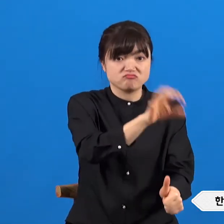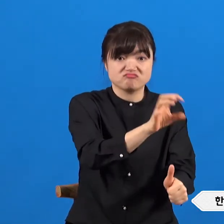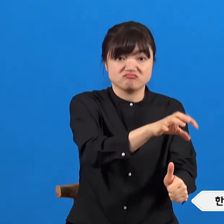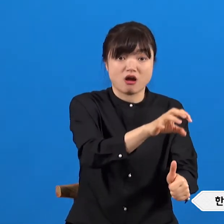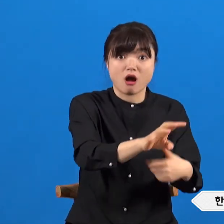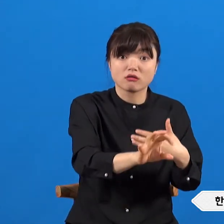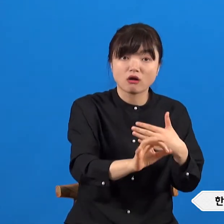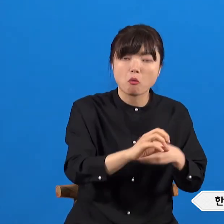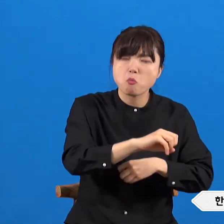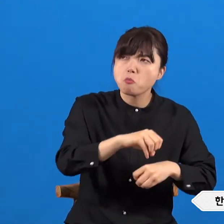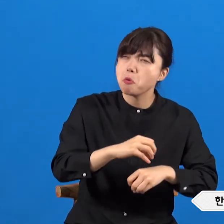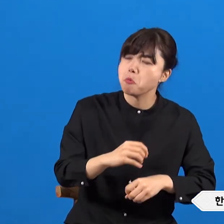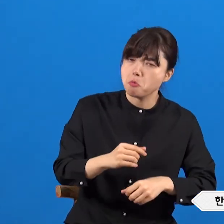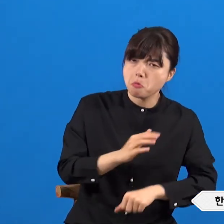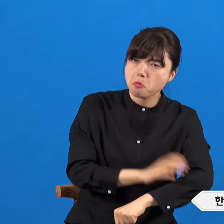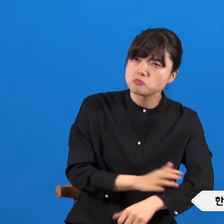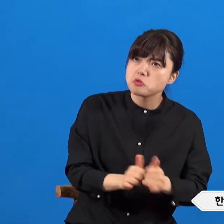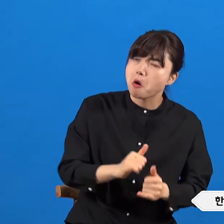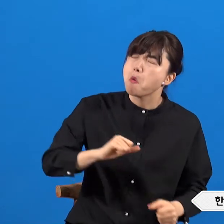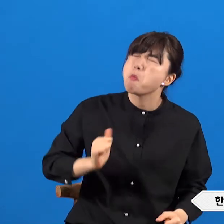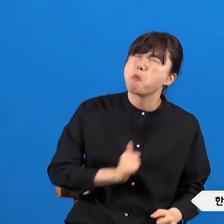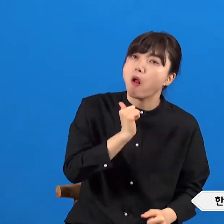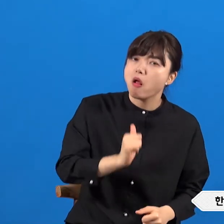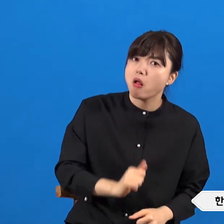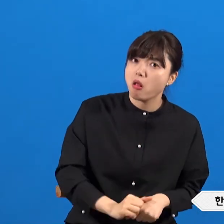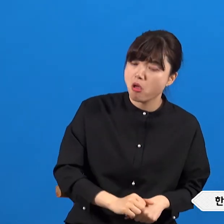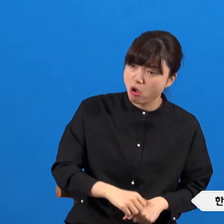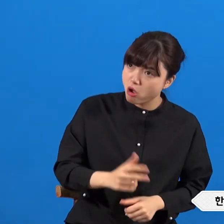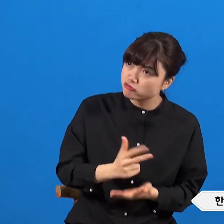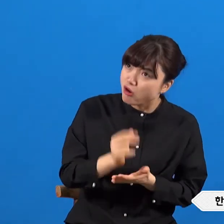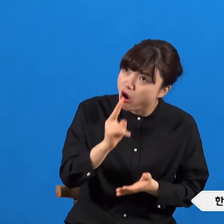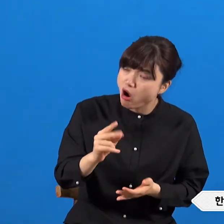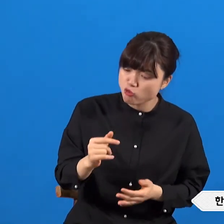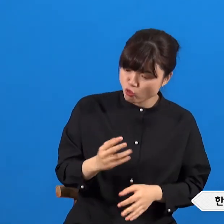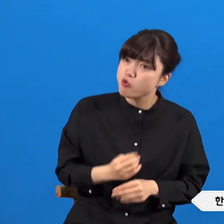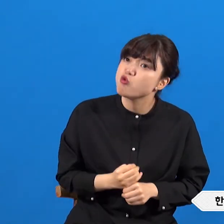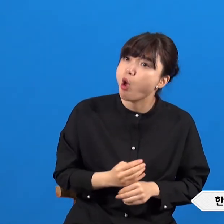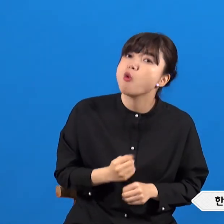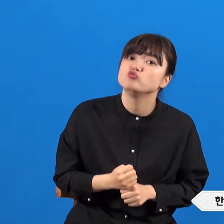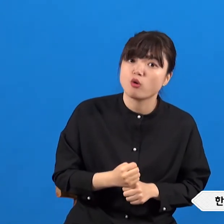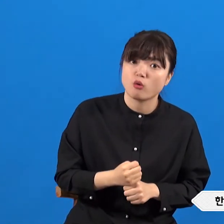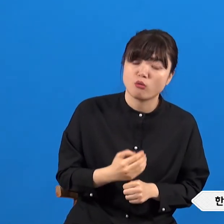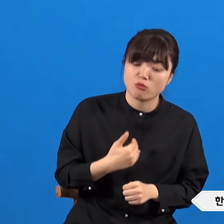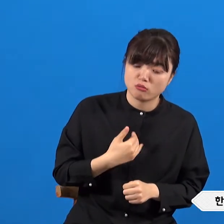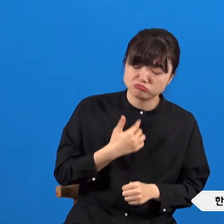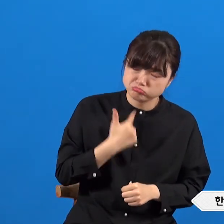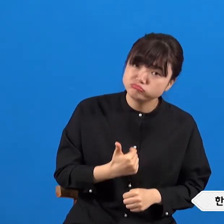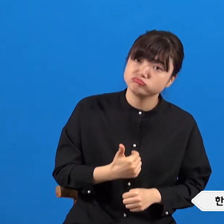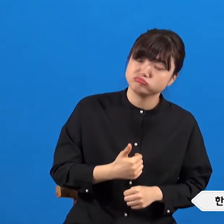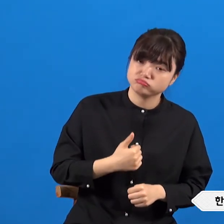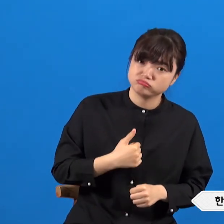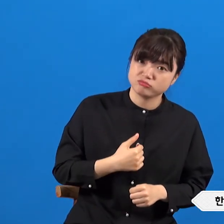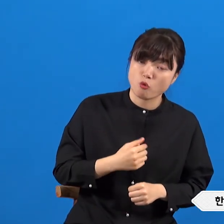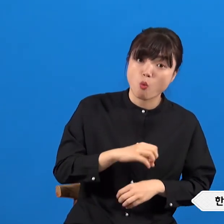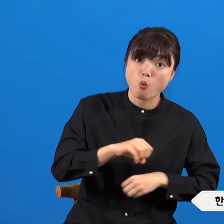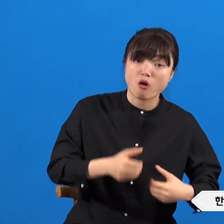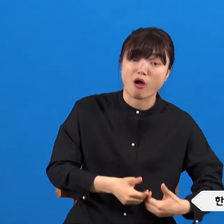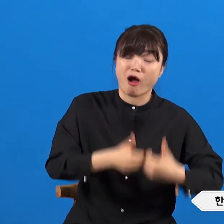안았고 하니까 이 사람들이 화를 내면서 주여, 우리가 언제 안 했습니까? 하고